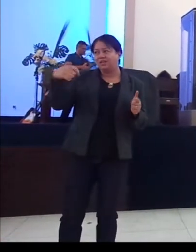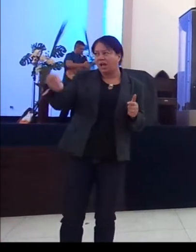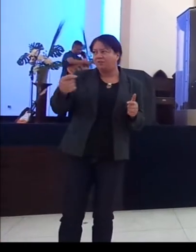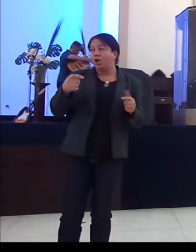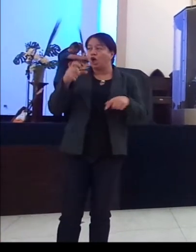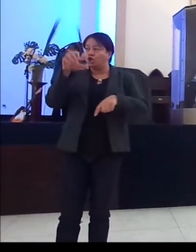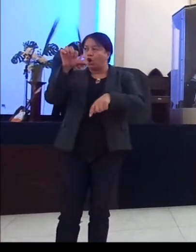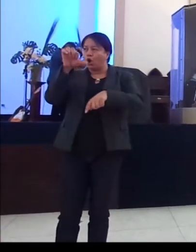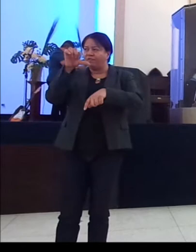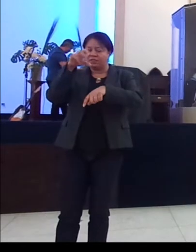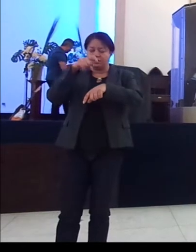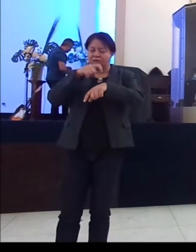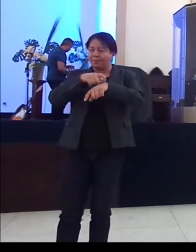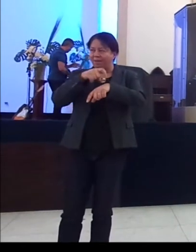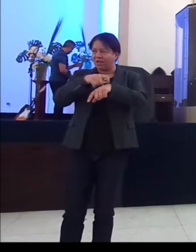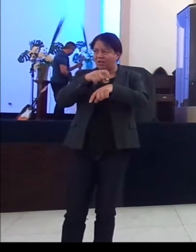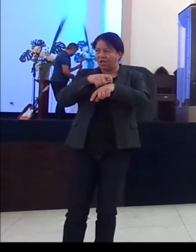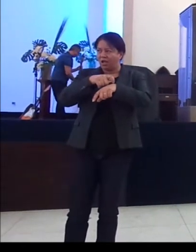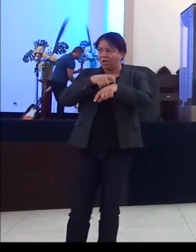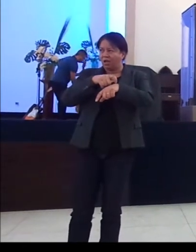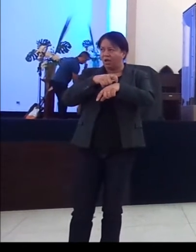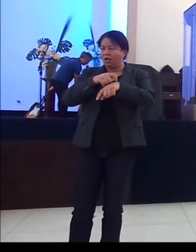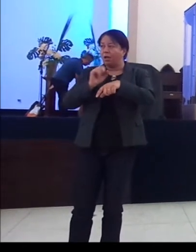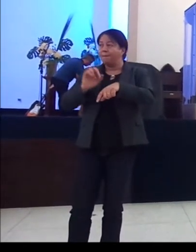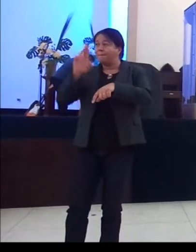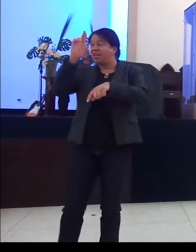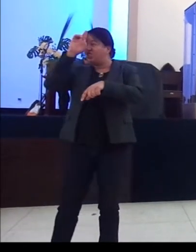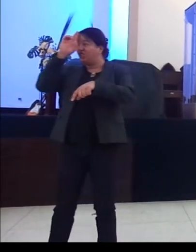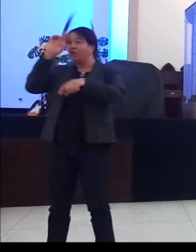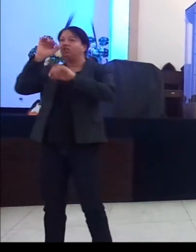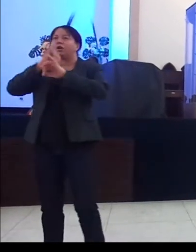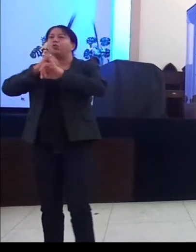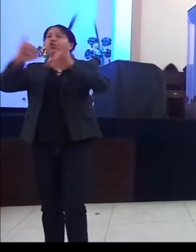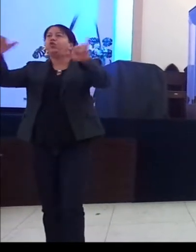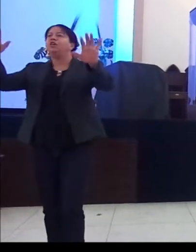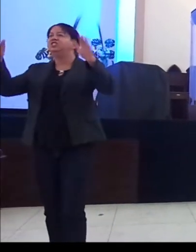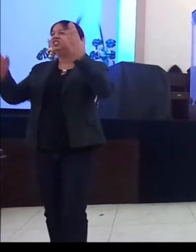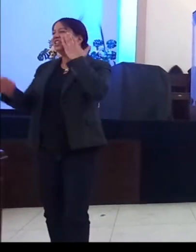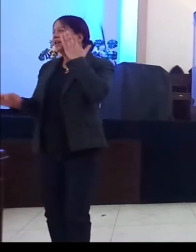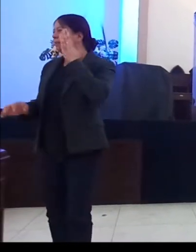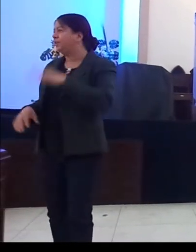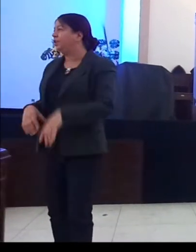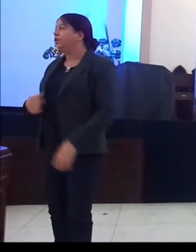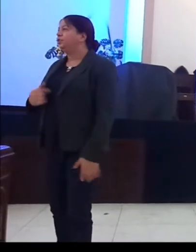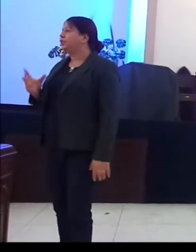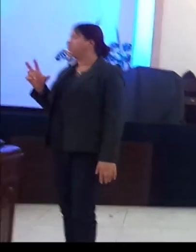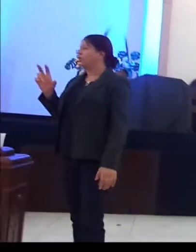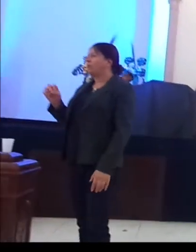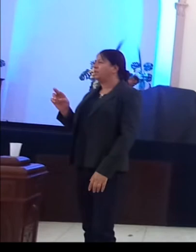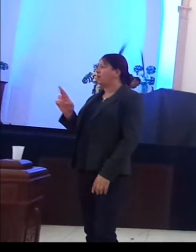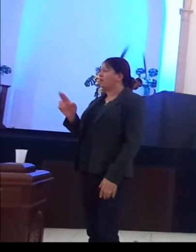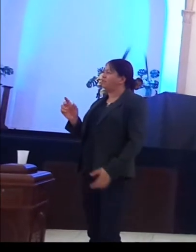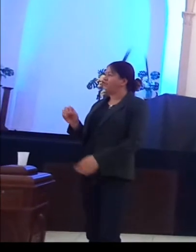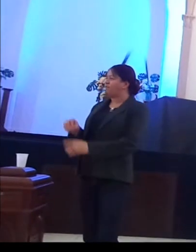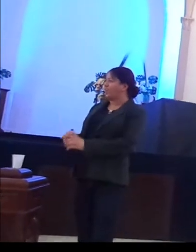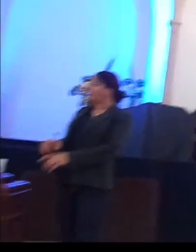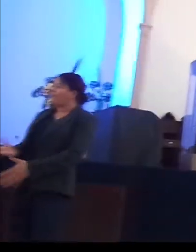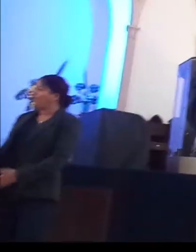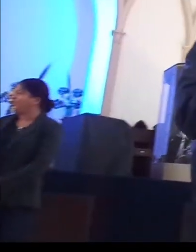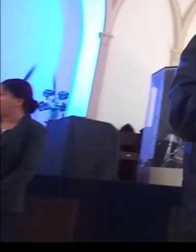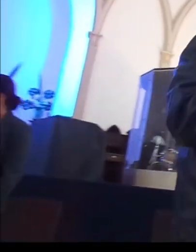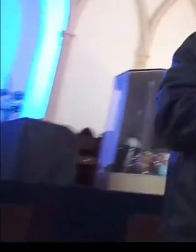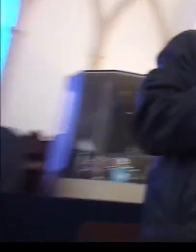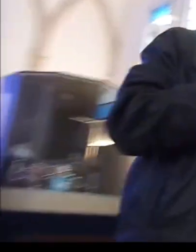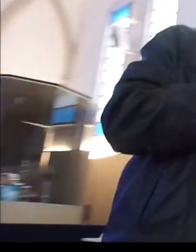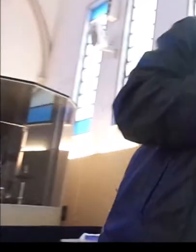9 horas da manhã 50 reais, meio-dia a igreja inteira sabia que ele tinha doado 50 reais. Ó, dei 50 reais hoje, pastor. Quer ver o que ele